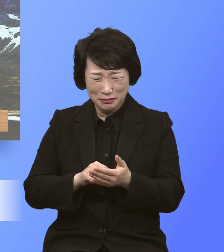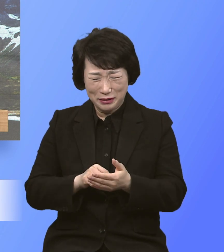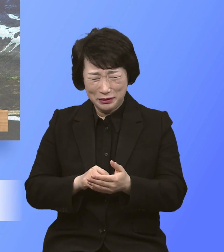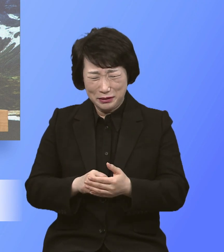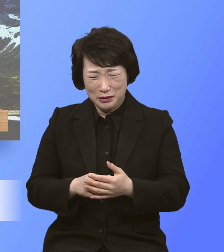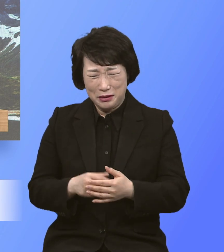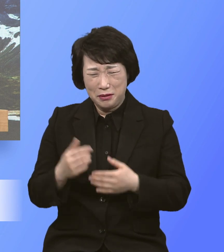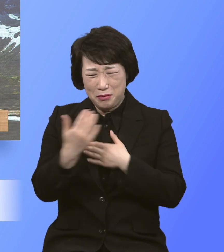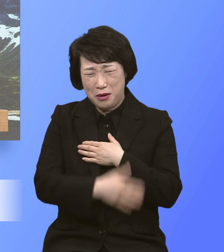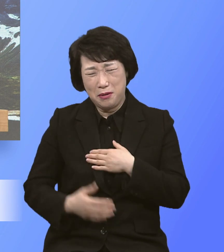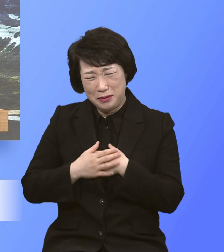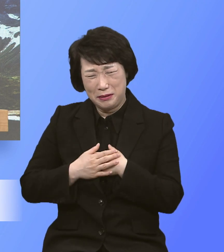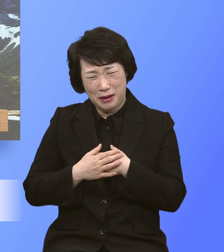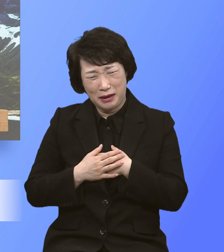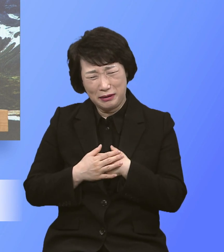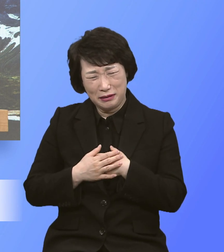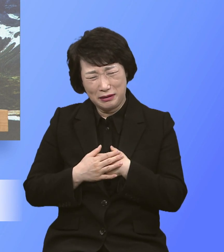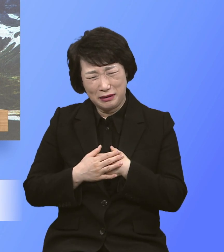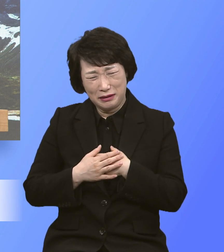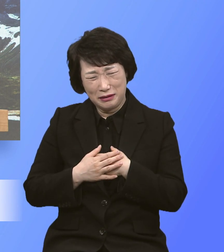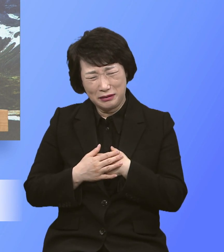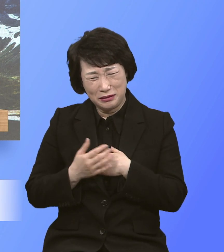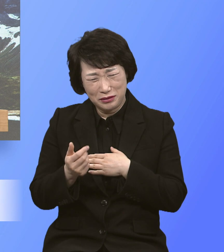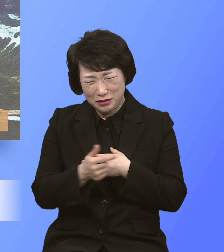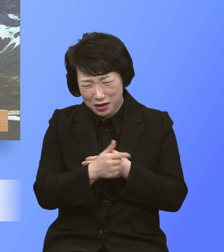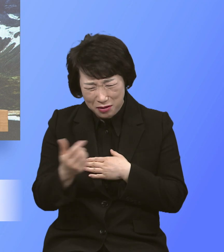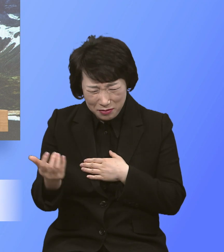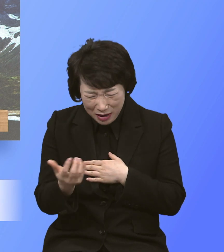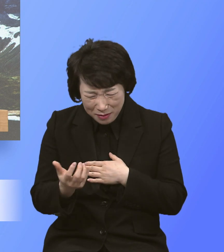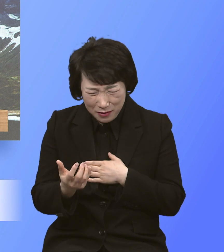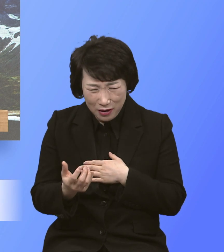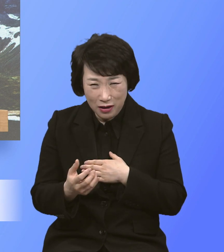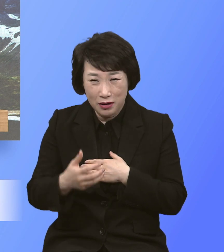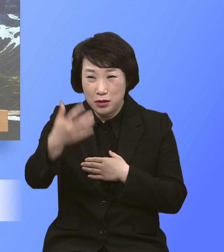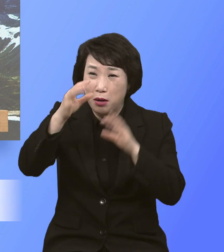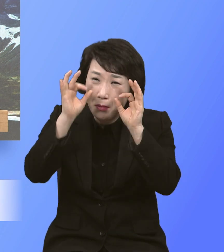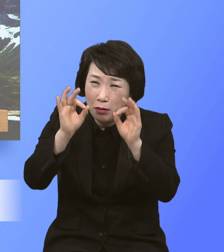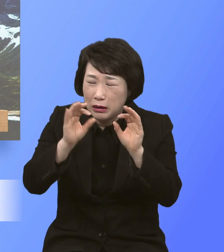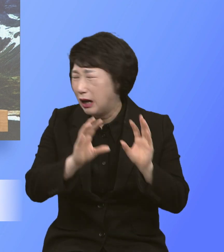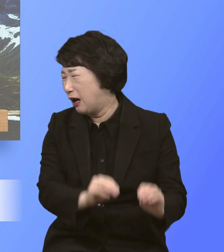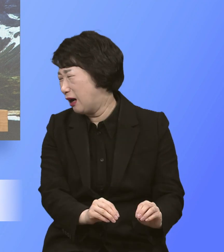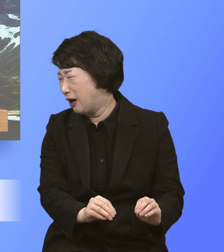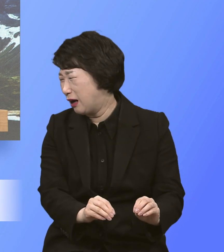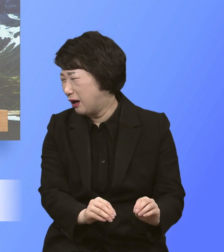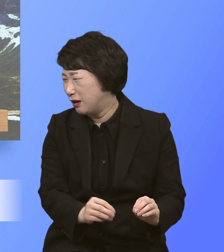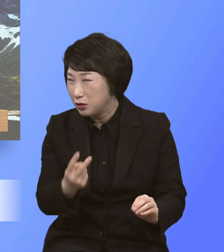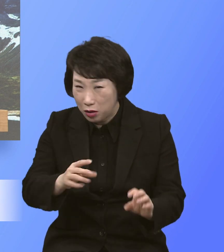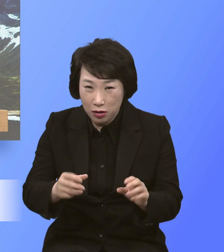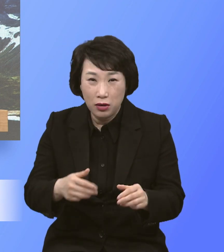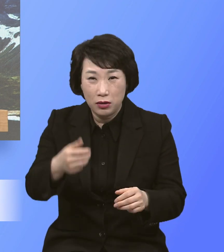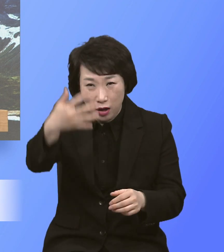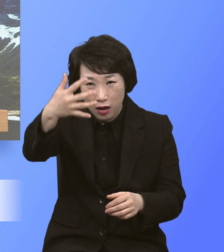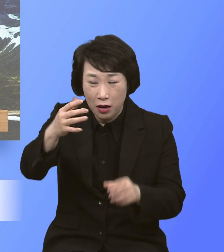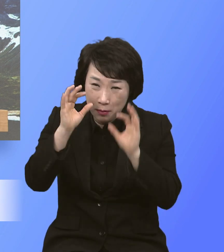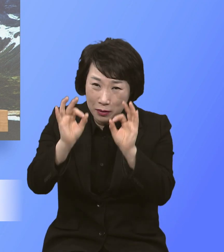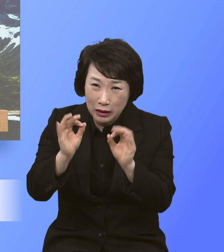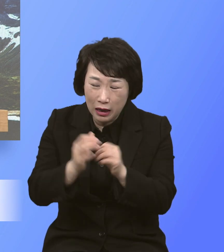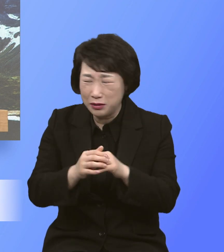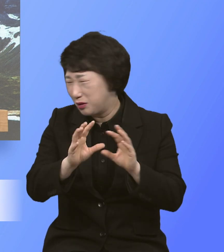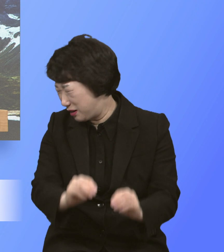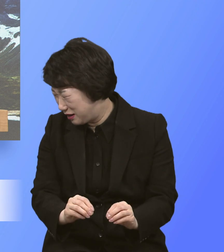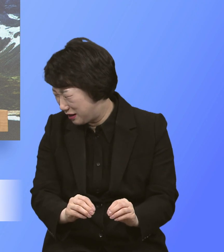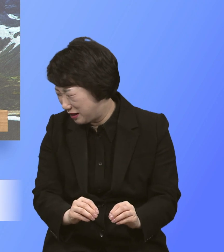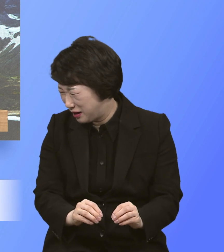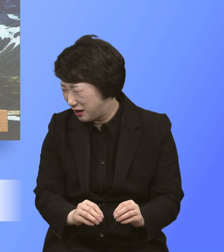몸이 조여오는 거야. 그래서 보다가 껐다가 또 보다가 껐다가